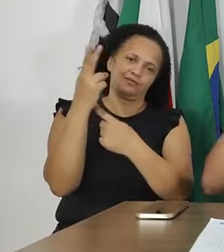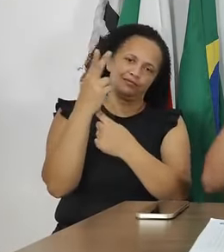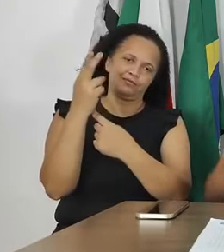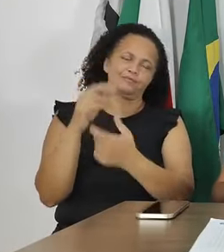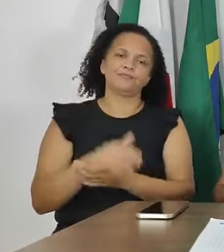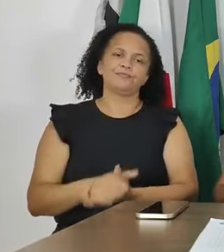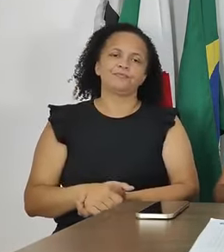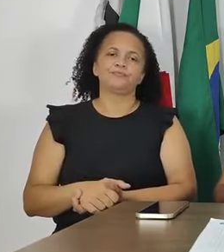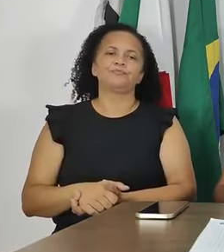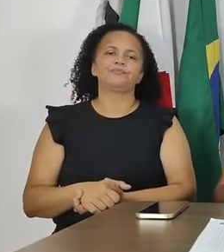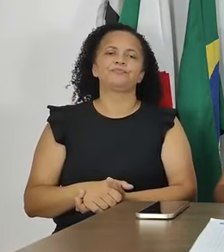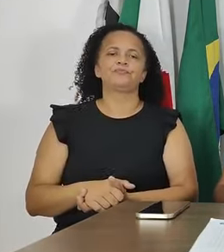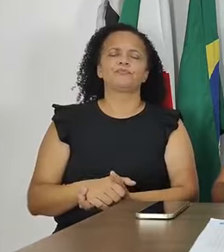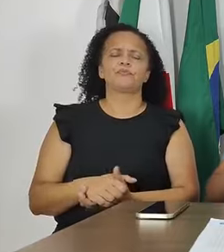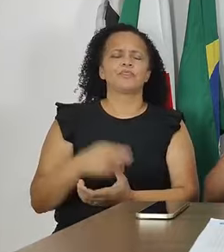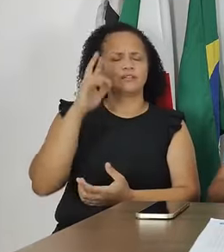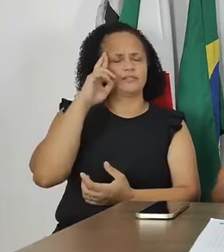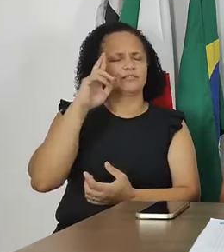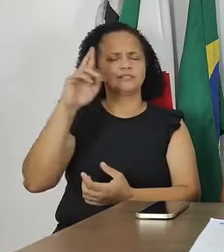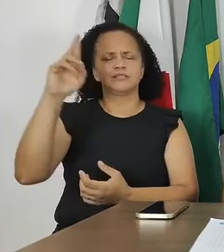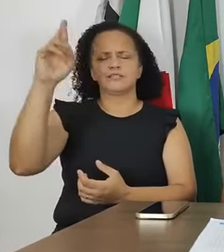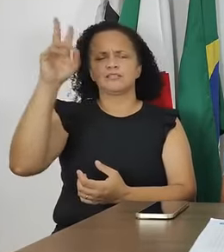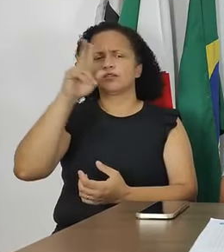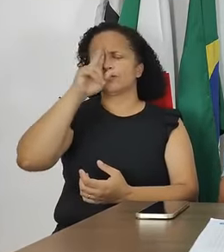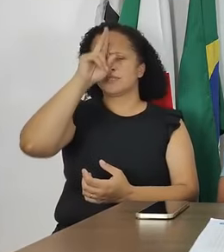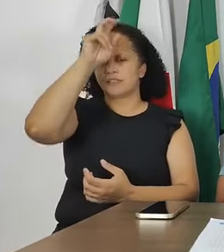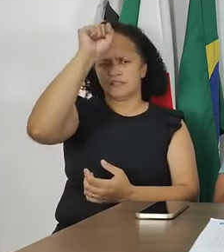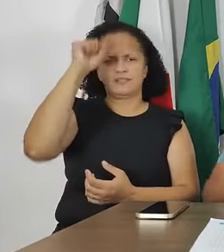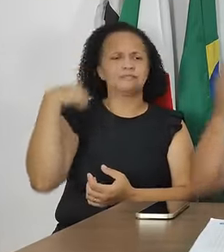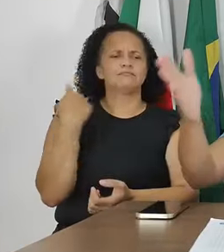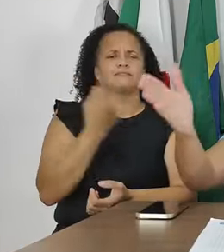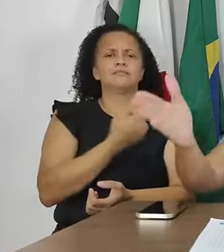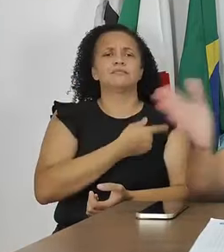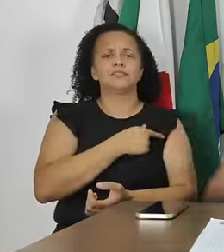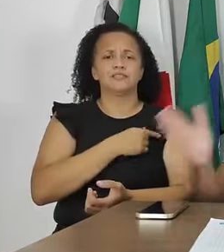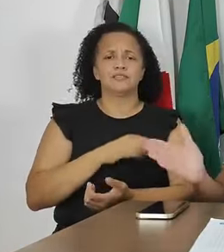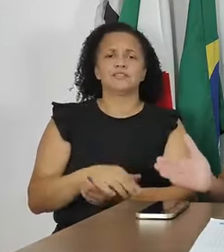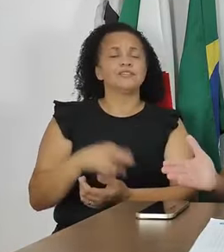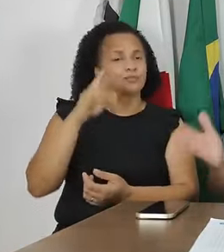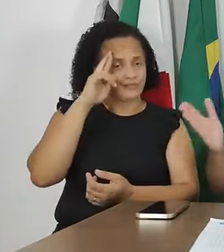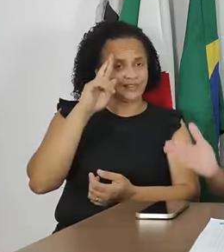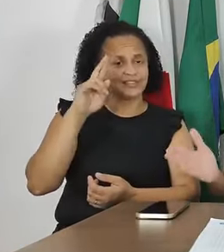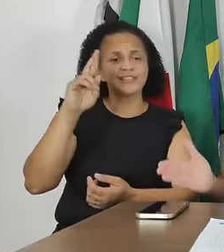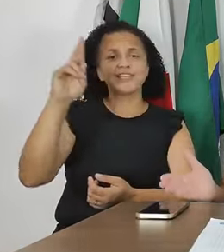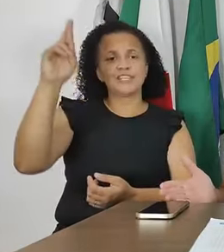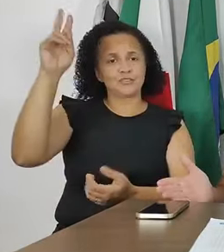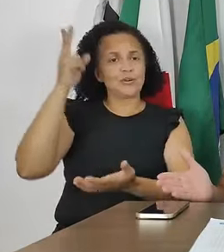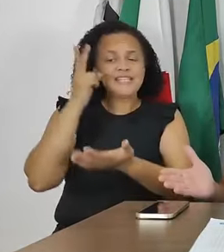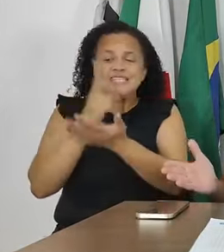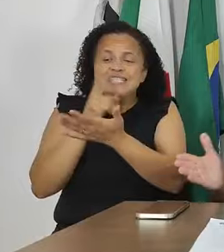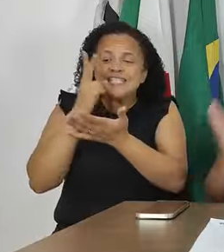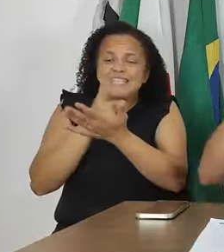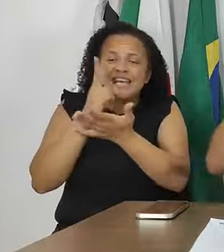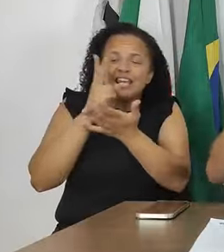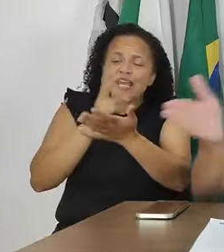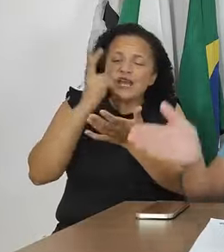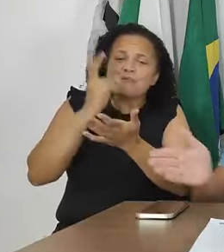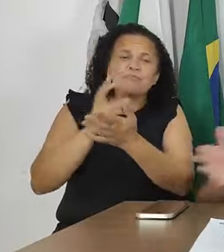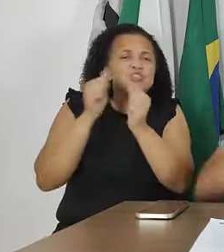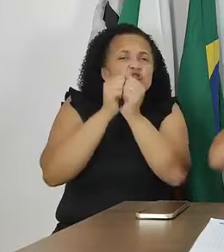se firmar nessa edificação e não ser abalado. O Senhor é o Deus sempre presente,